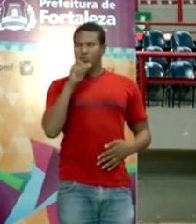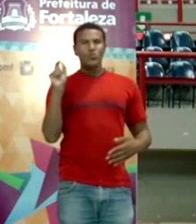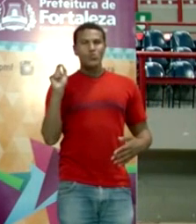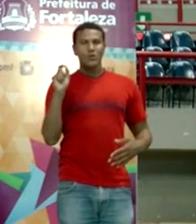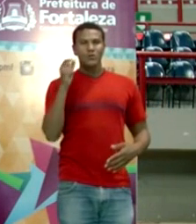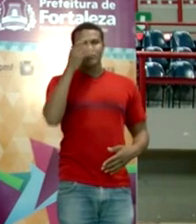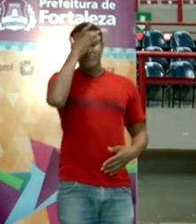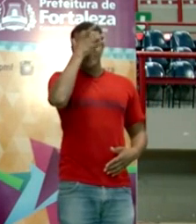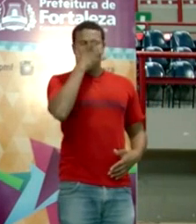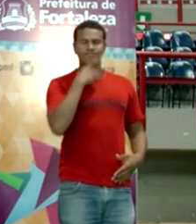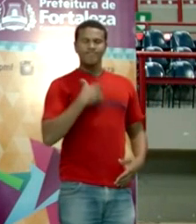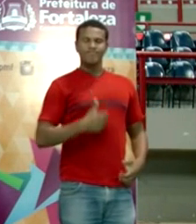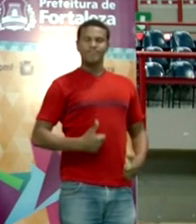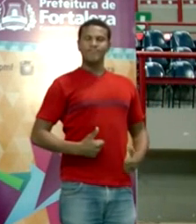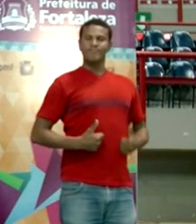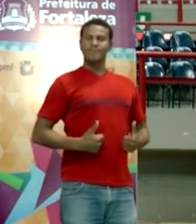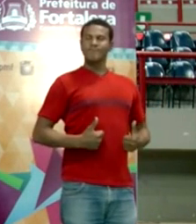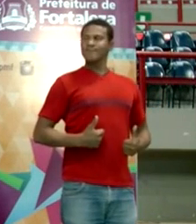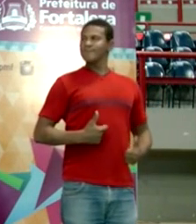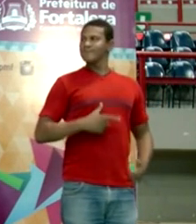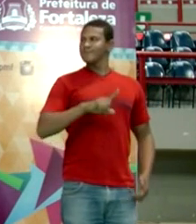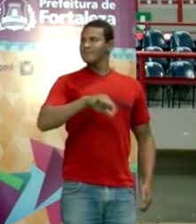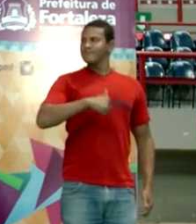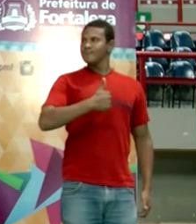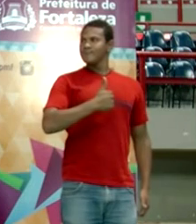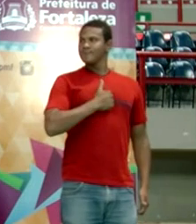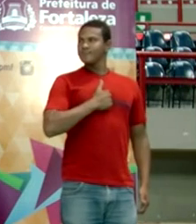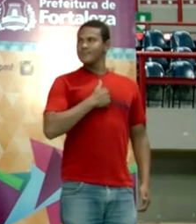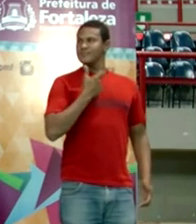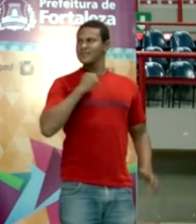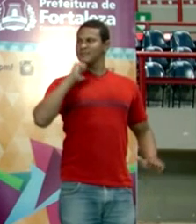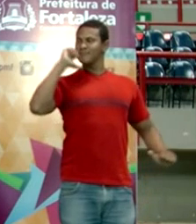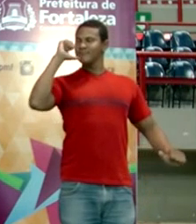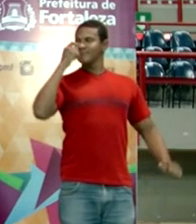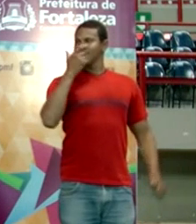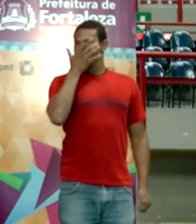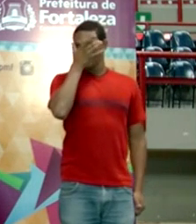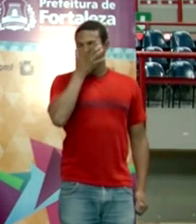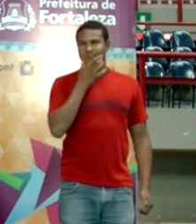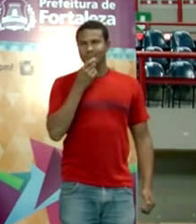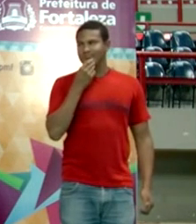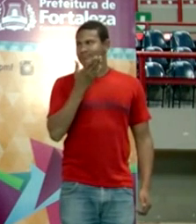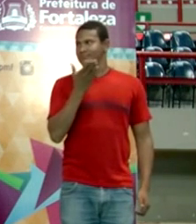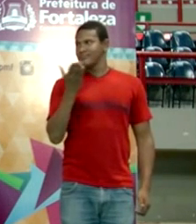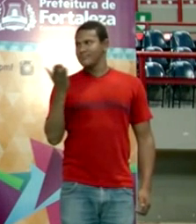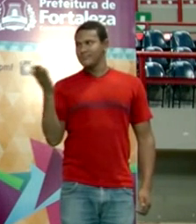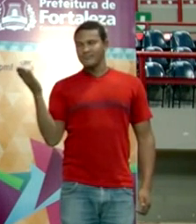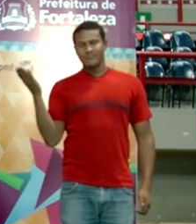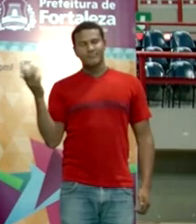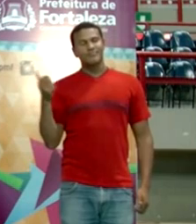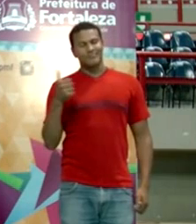Fazendo cara de confiança. Faz assim, ó. O povo está olhando para vocês? Vai.